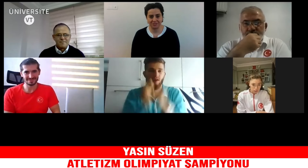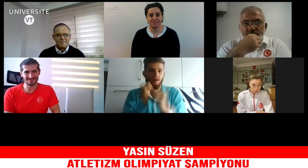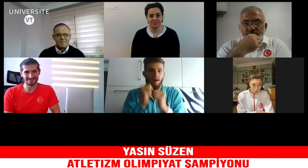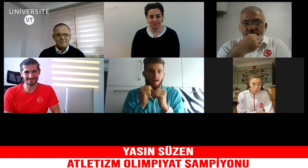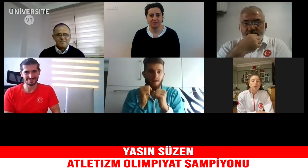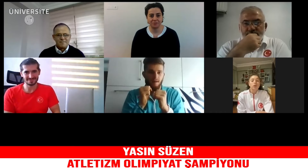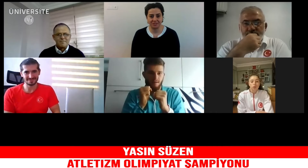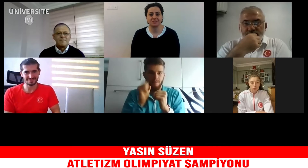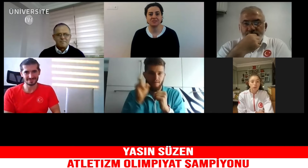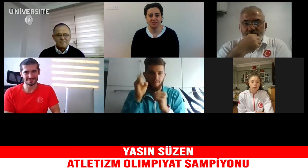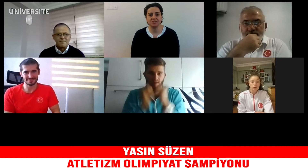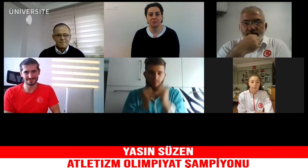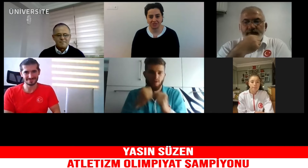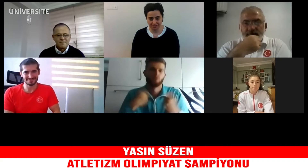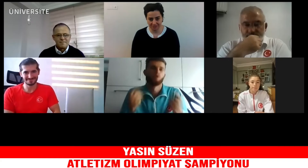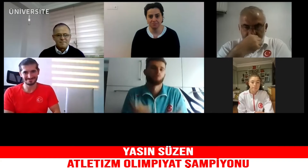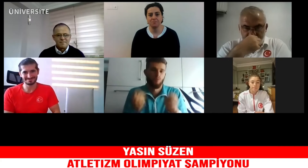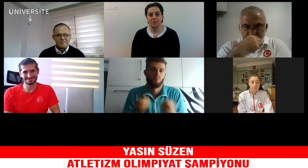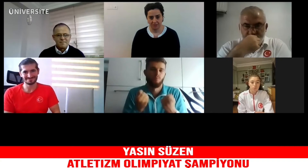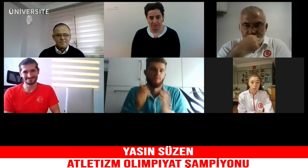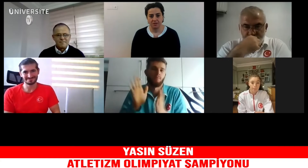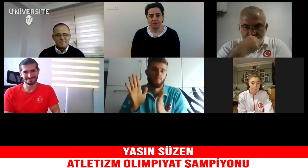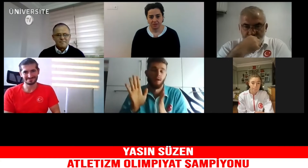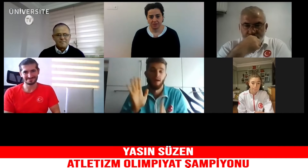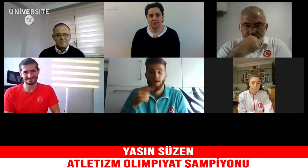Bosch firmasında, fabrikasında işe başladım.